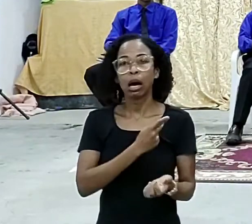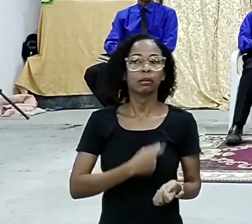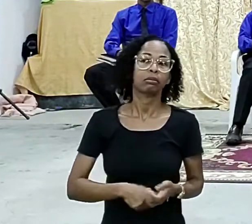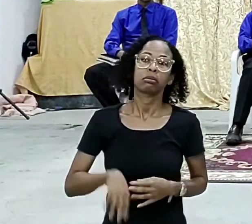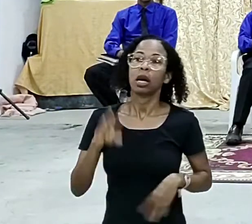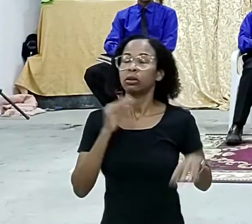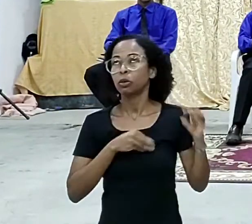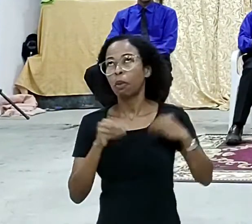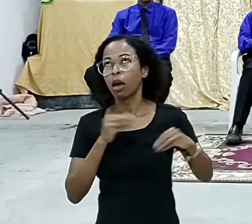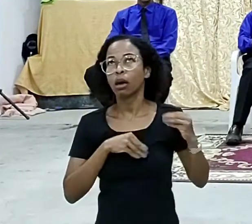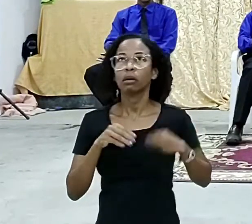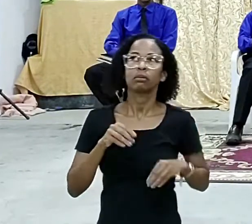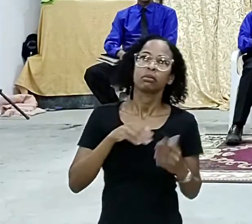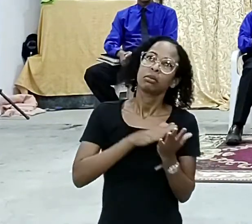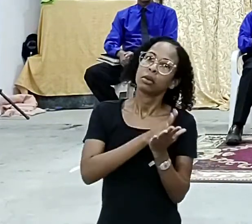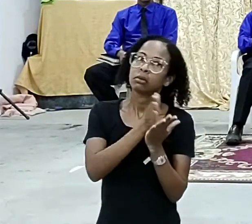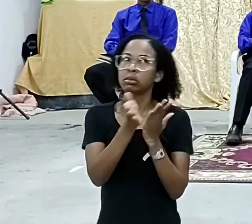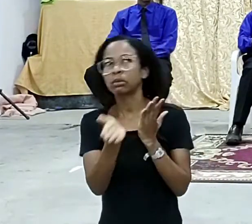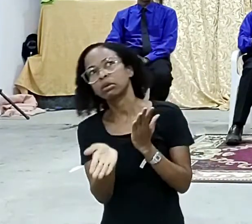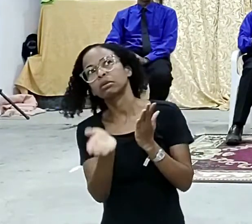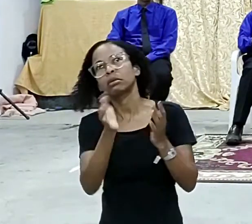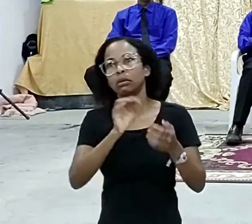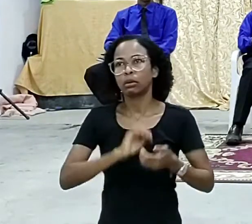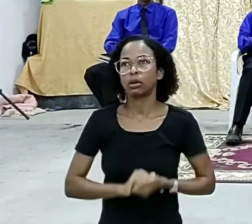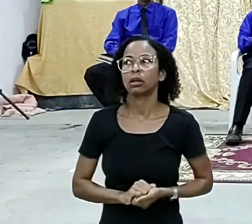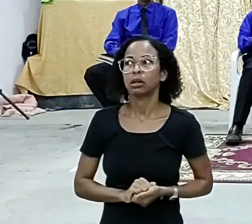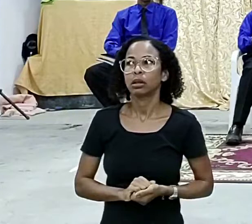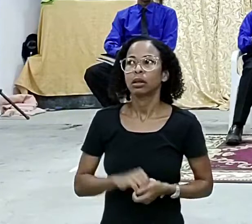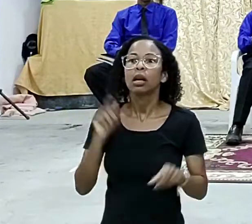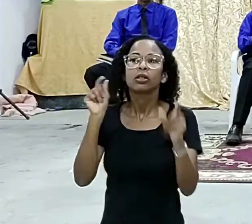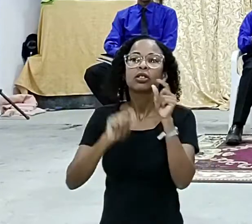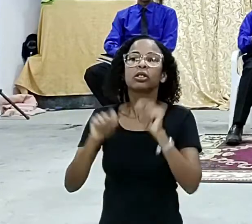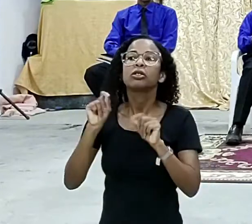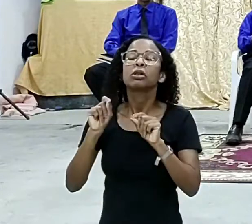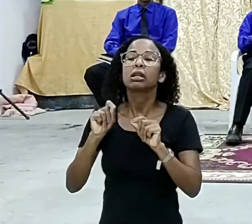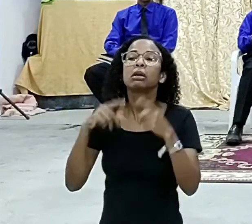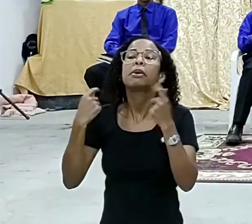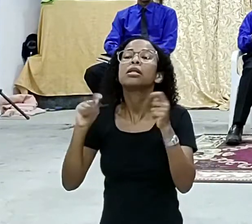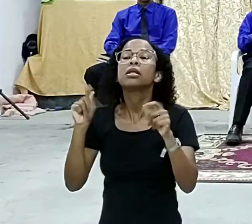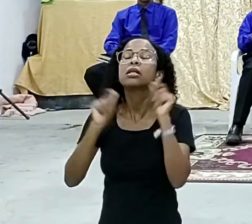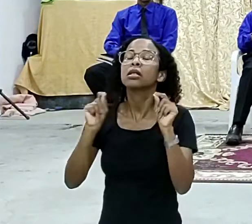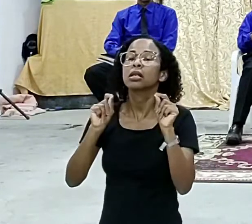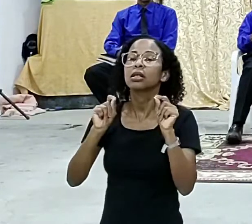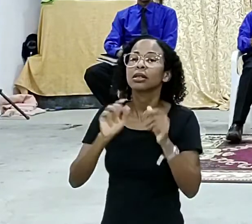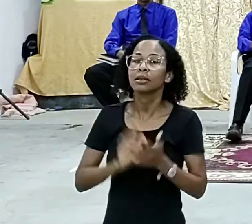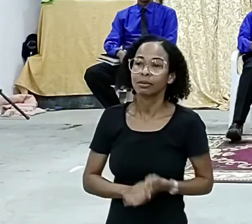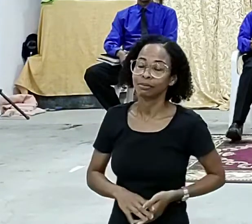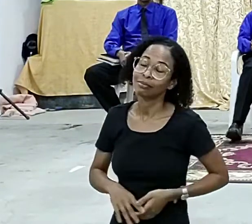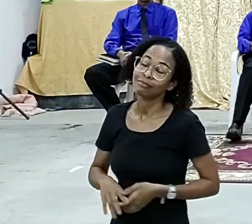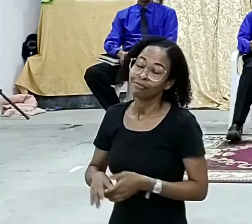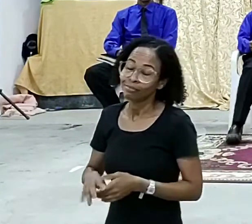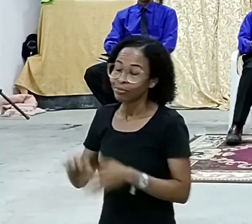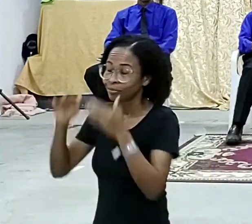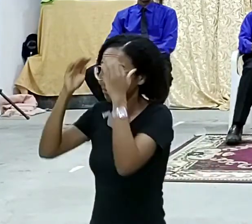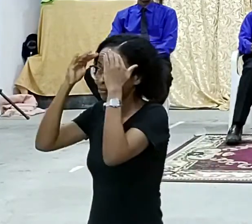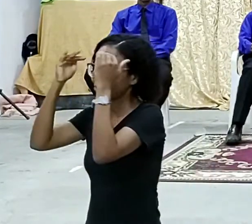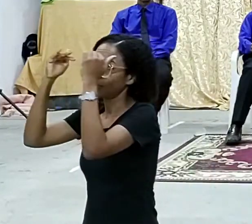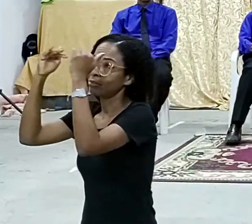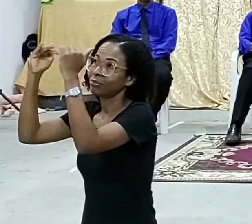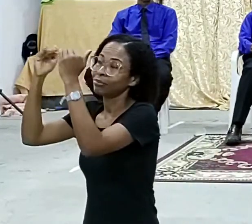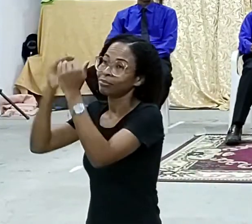e caminharemos para a frente, servindo a Cristo, dando bons frutos,